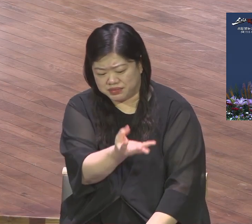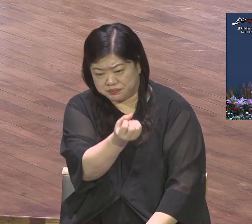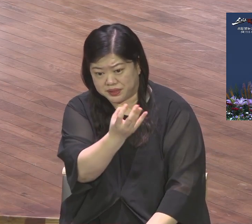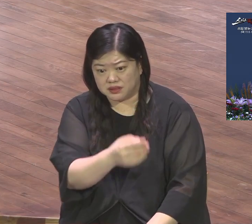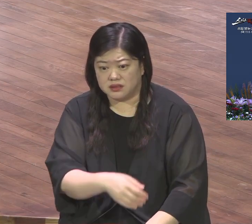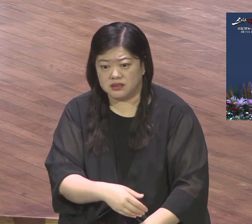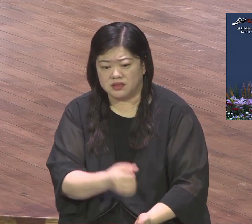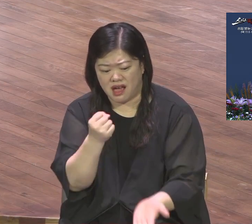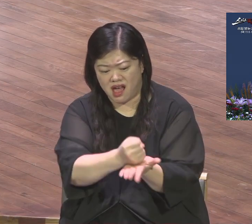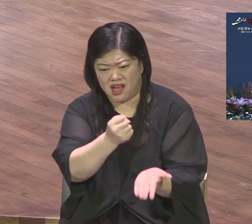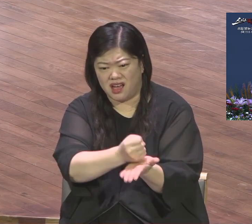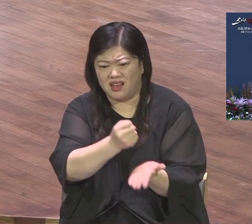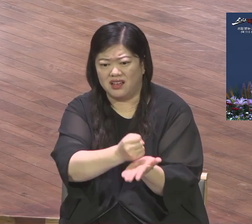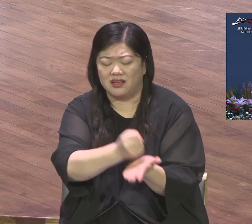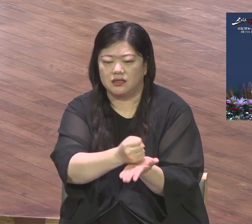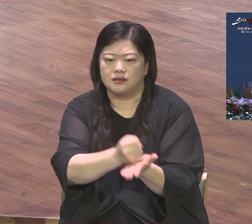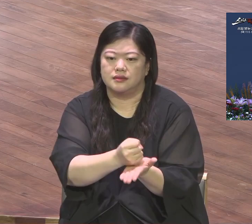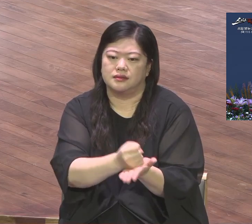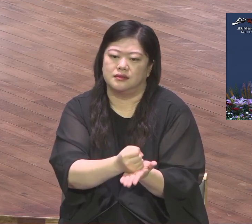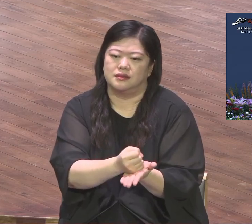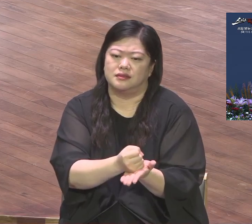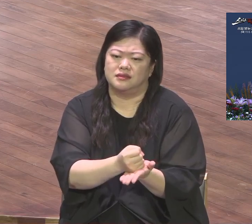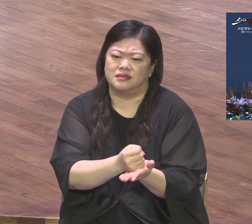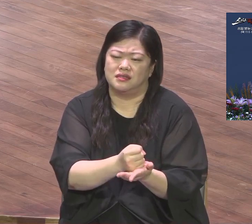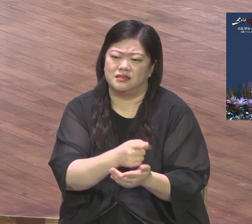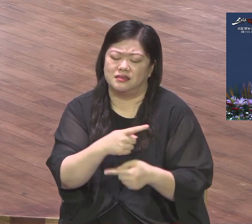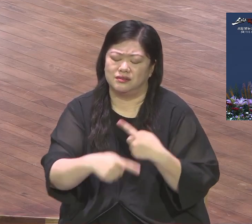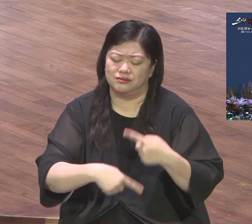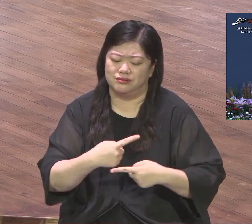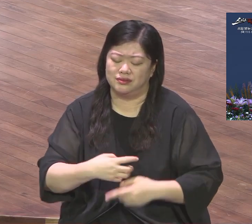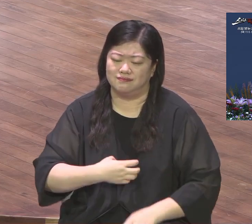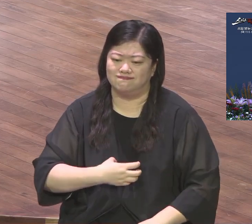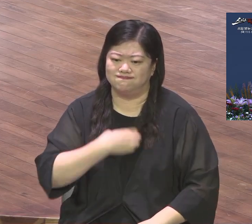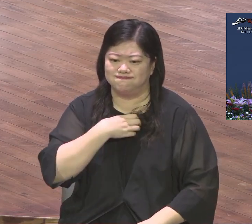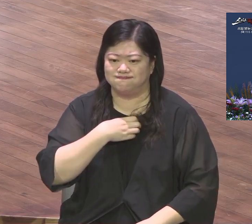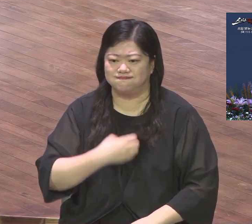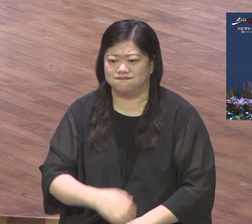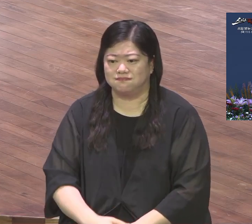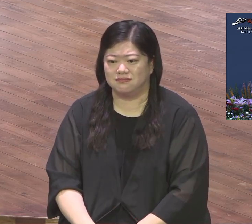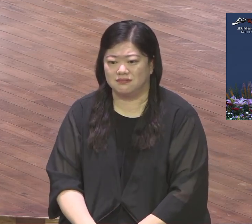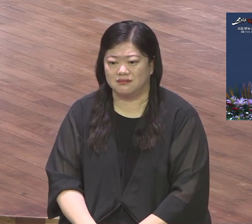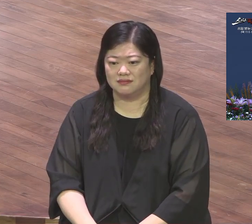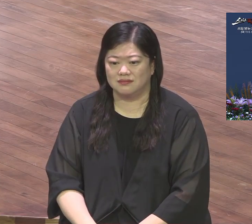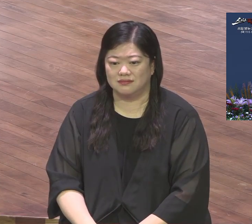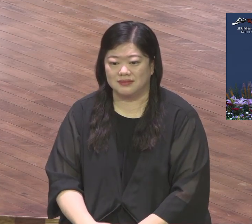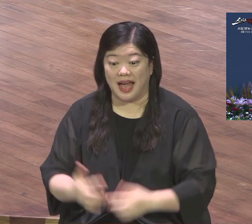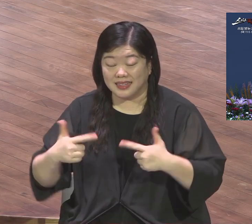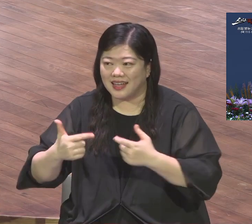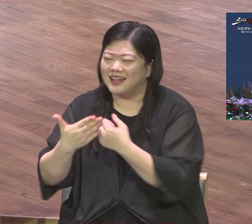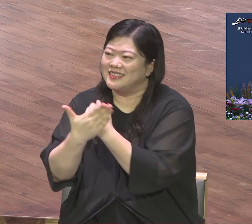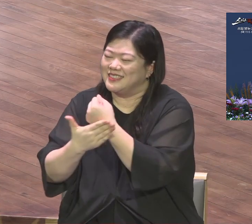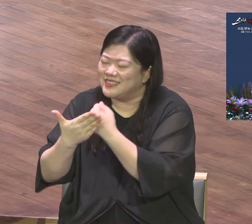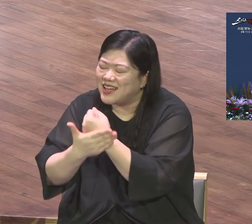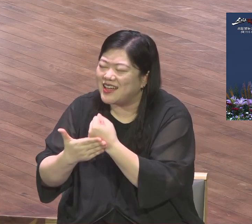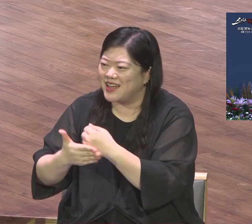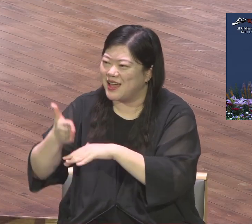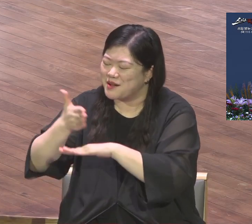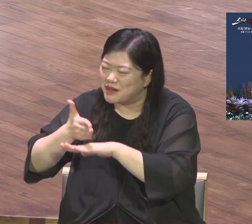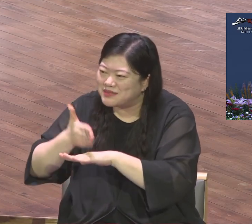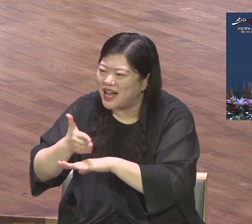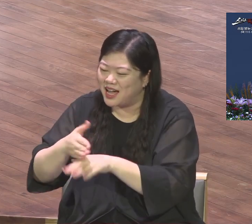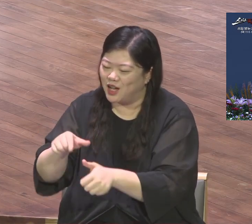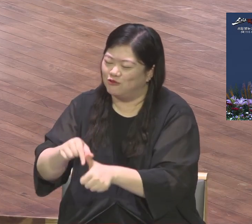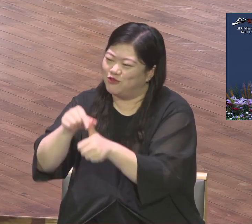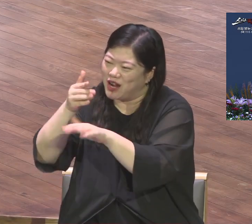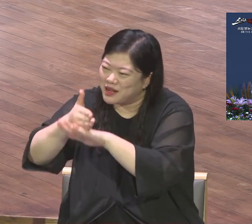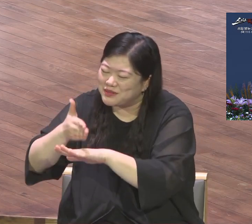은혜와 감사는요, 동전 양면에 이 쌍으로 붙어 있어야 돼요. 은혜, 감사. 그래서 신앙생활을